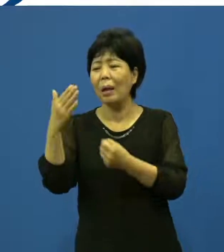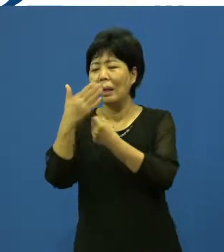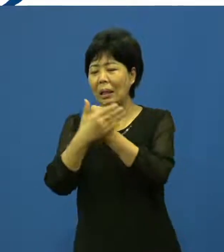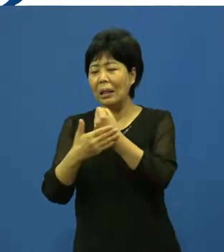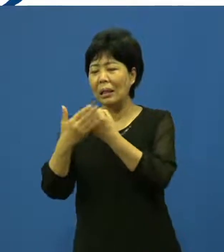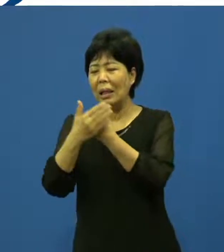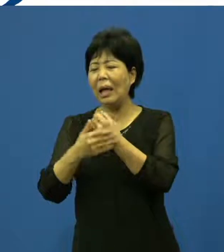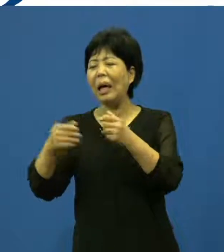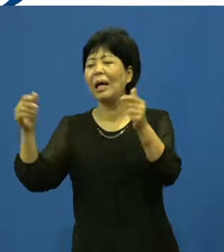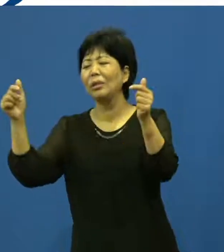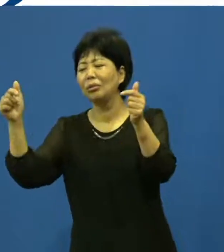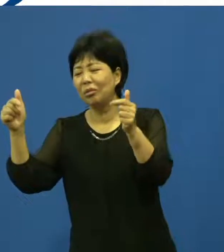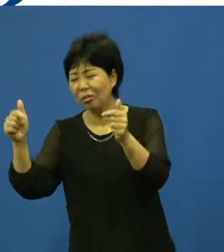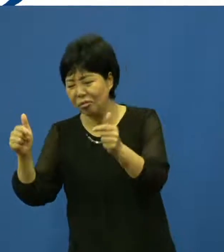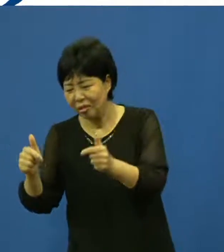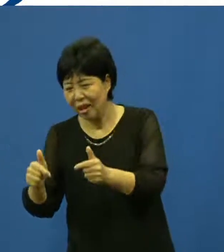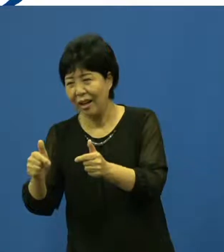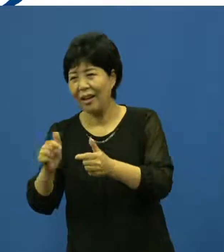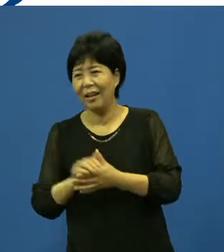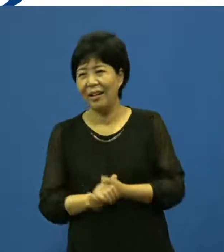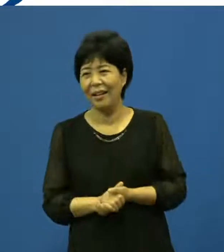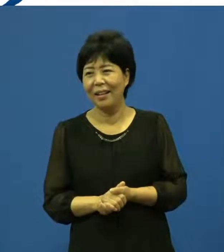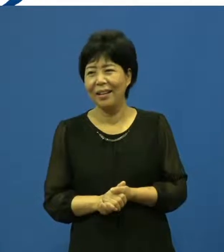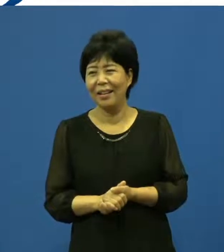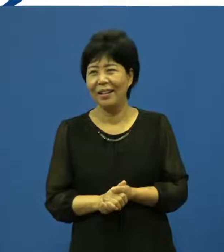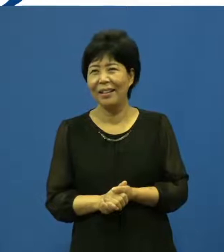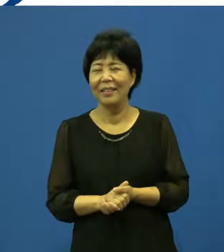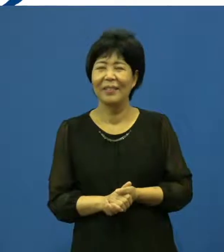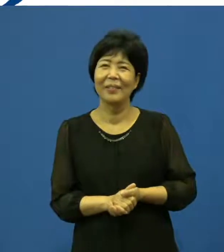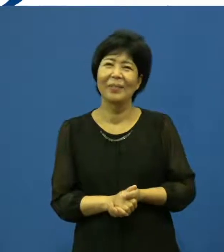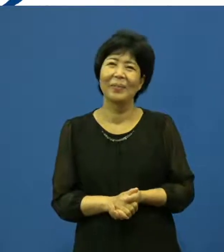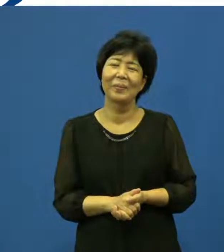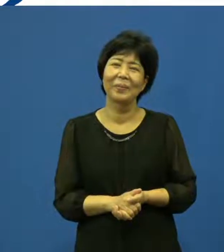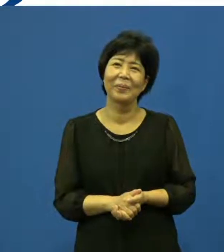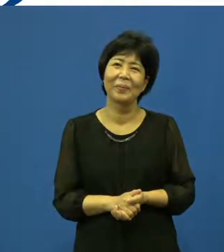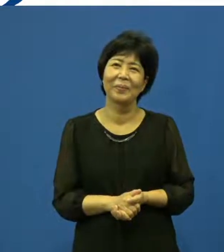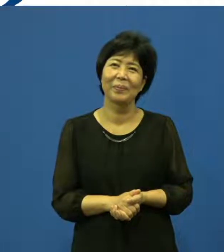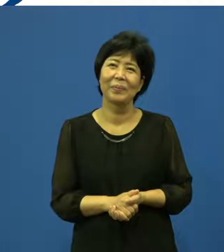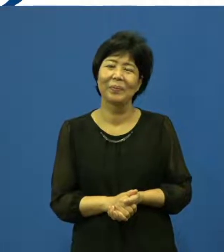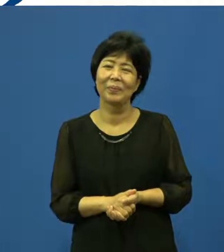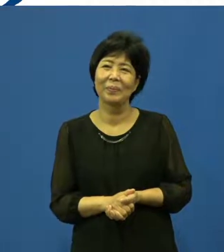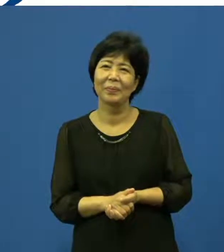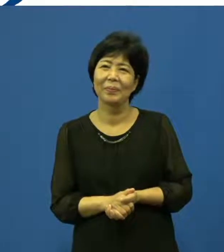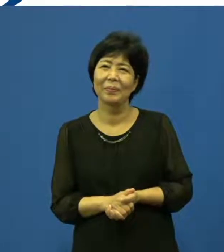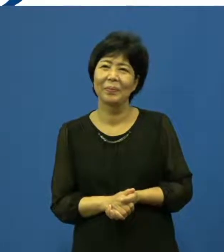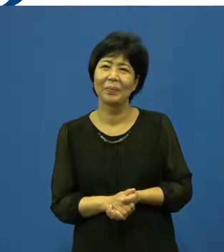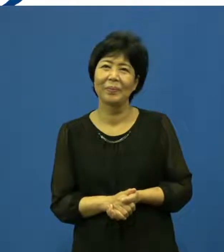하면 할수록 막 어깨에 힘이 들어가면 그 은혜가 빠졌다는 얘기예요.